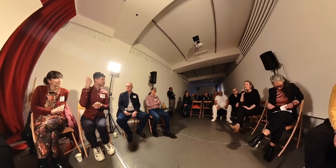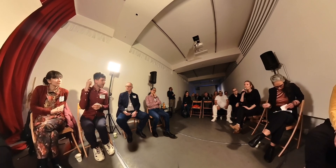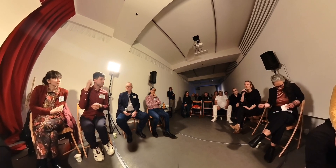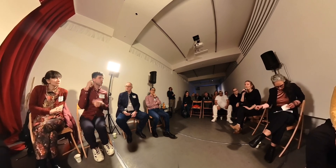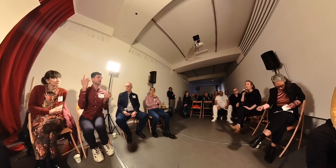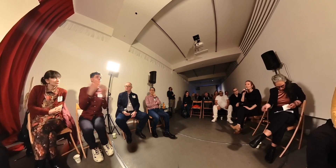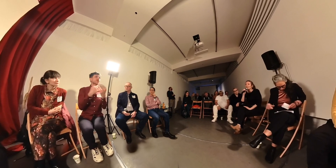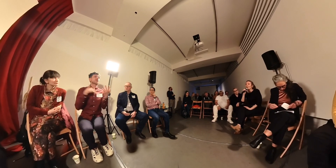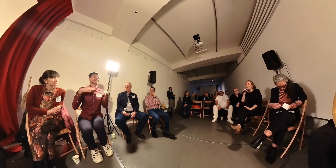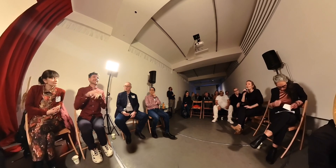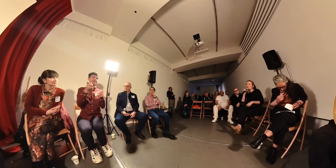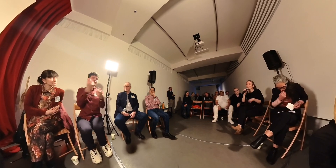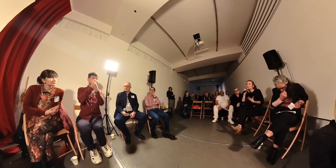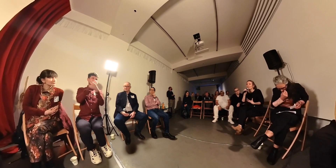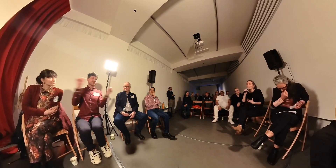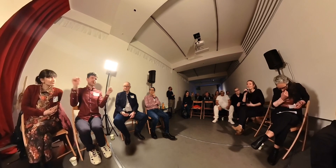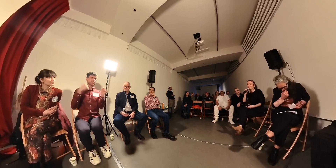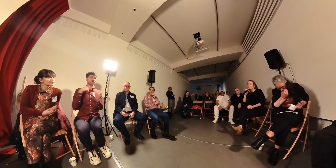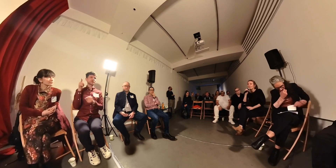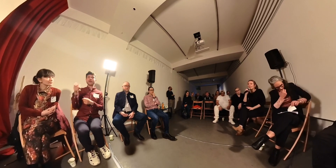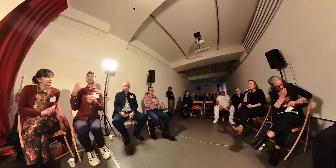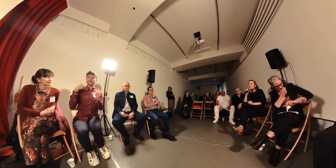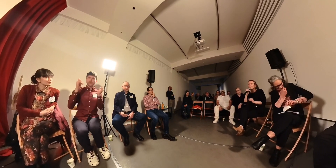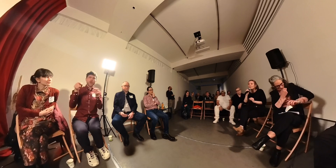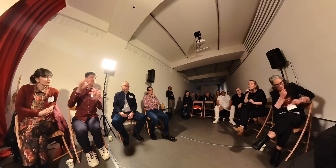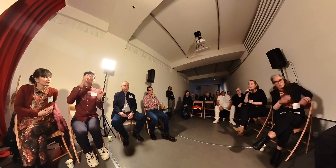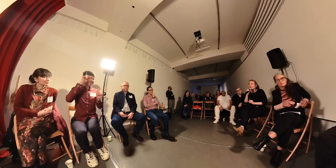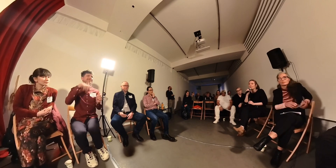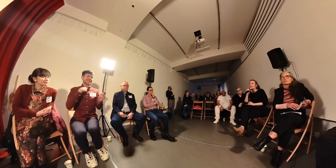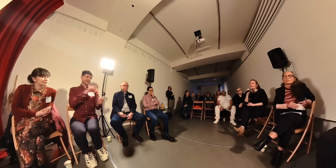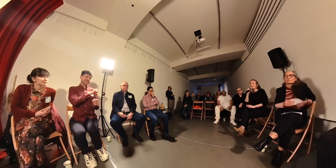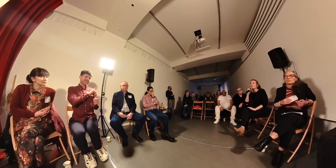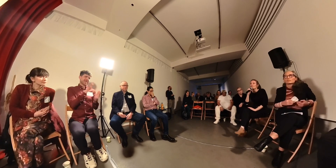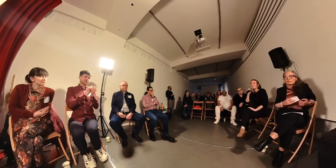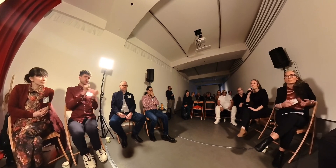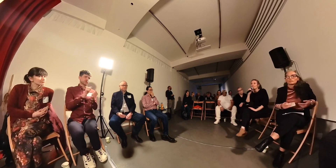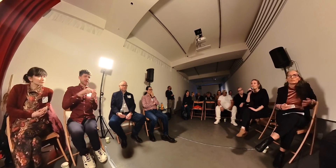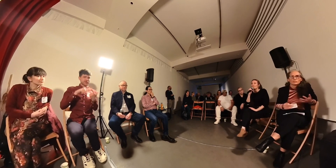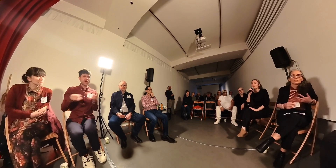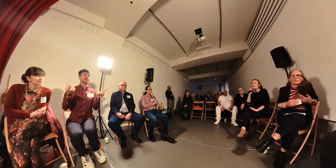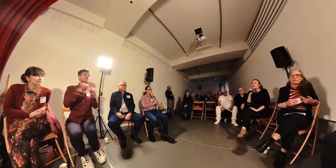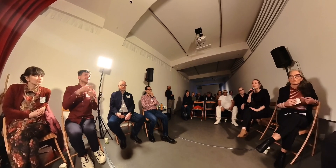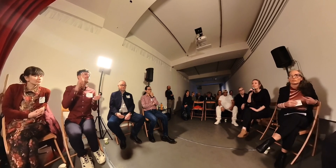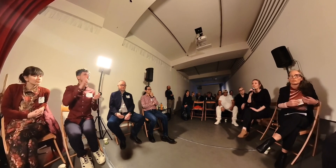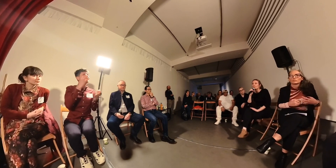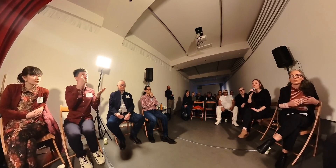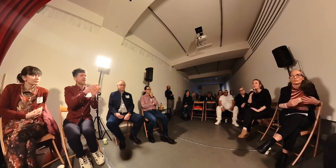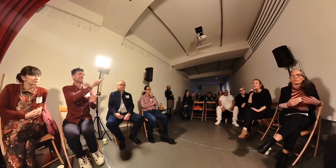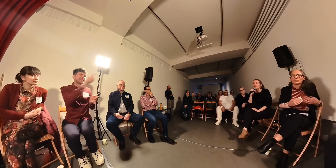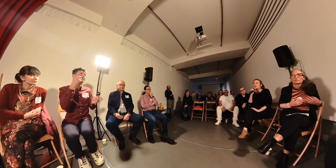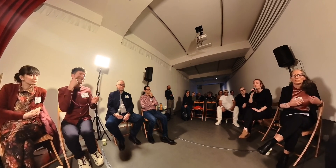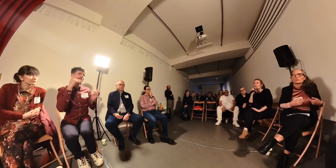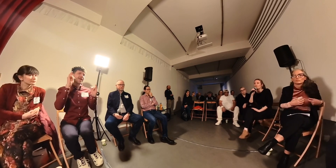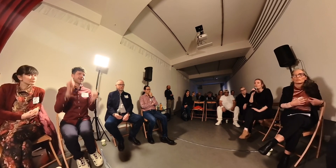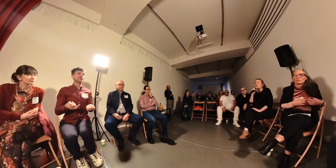Nemám takové to povědomí o komunitě neslyšících. A pro mě to bylo velmi osvobozující, protože já jsem tam mohl